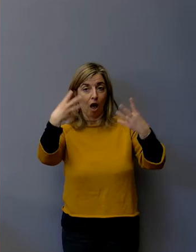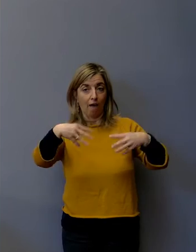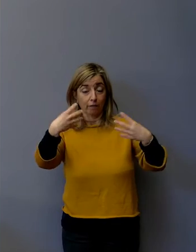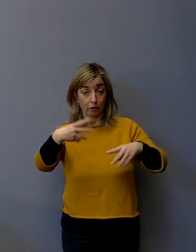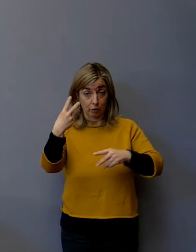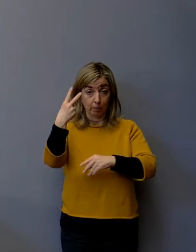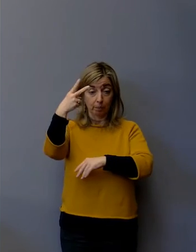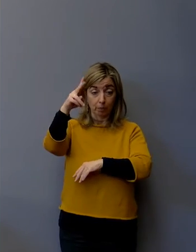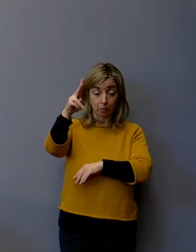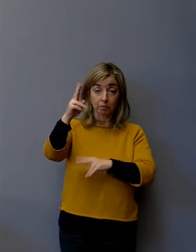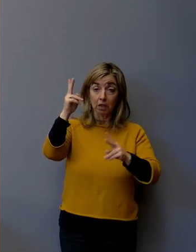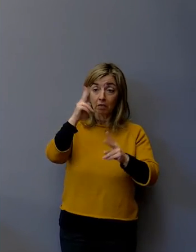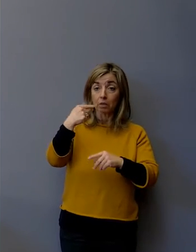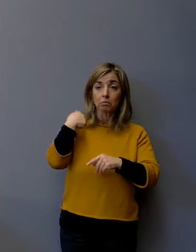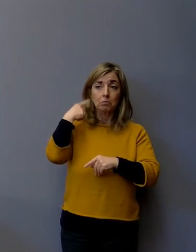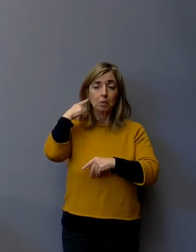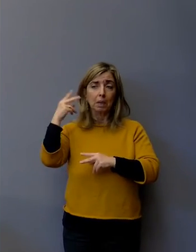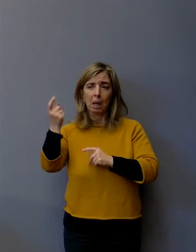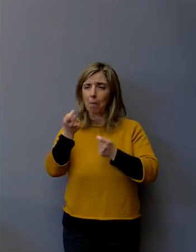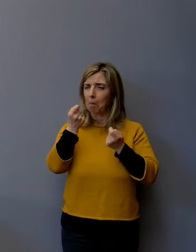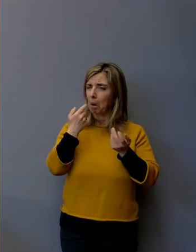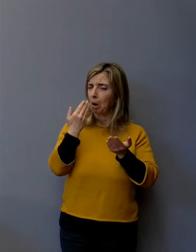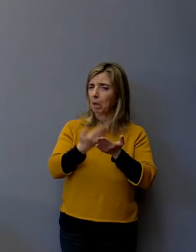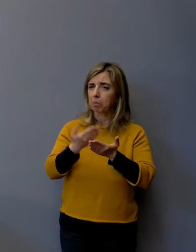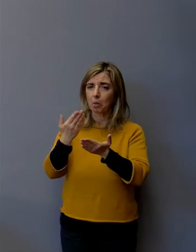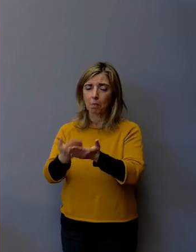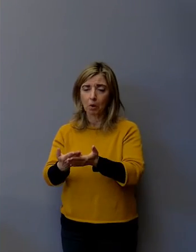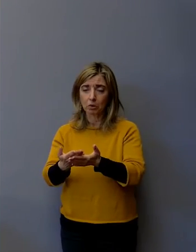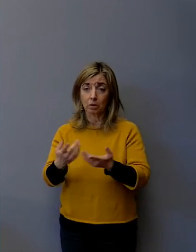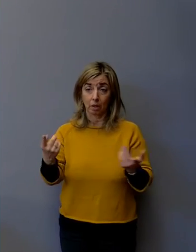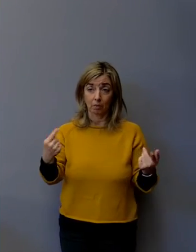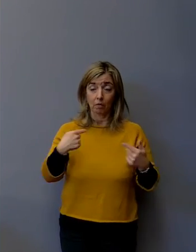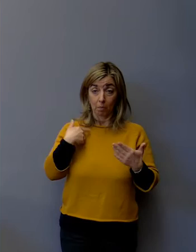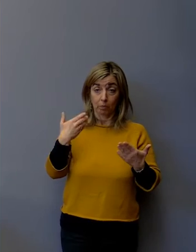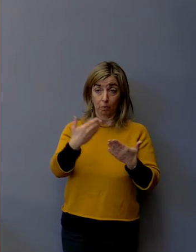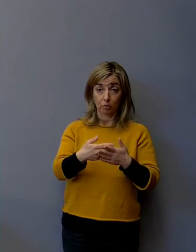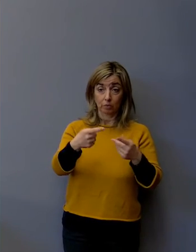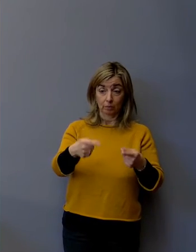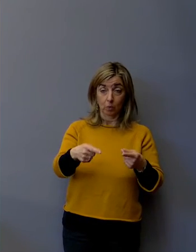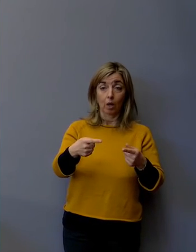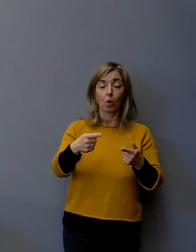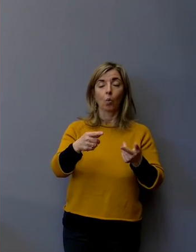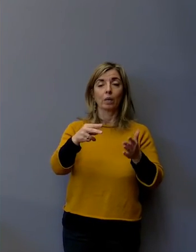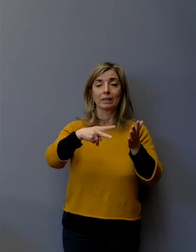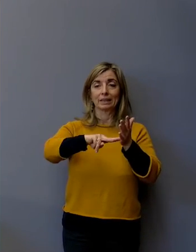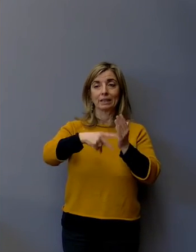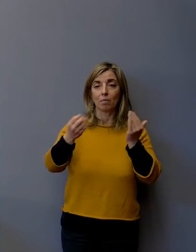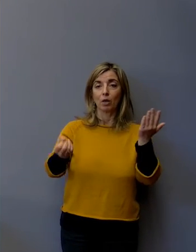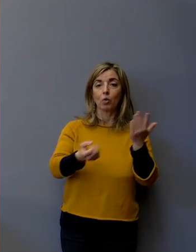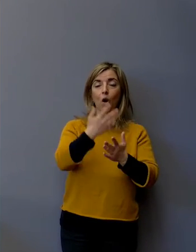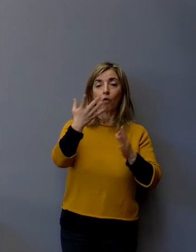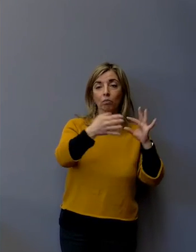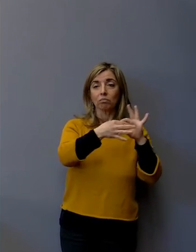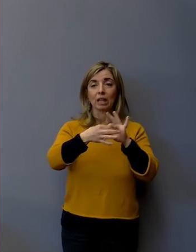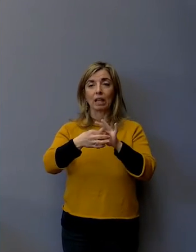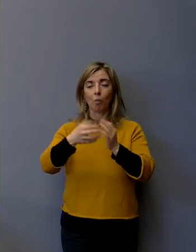di poche proposte e che non guardasse a agli inceneritori questo documento diventa inammissibile dal nostro punto di vista